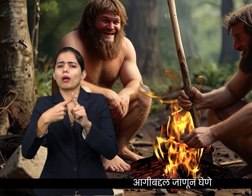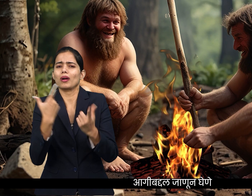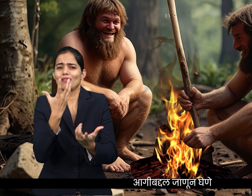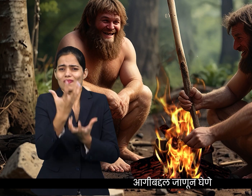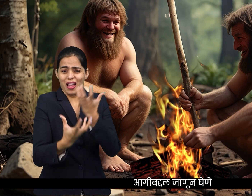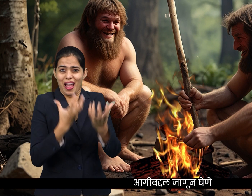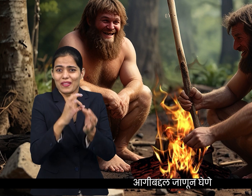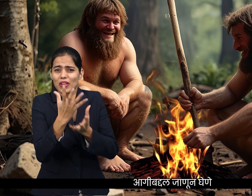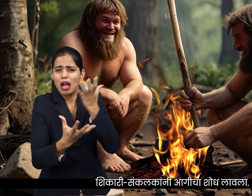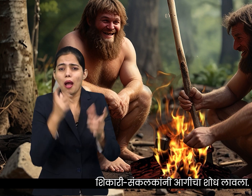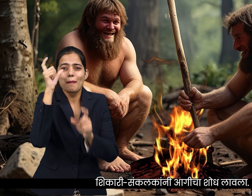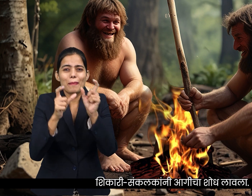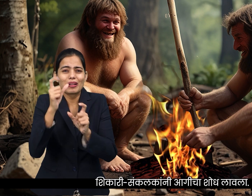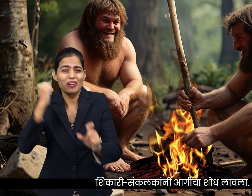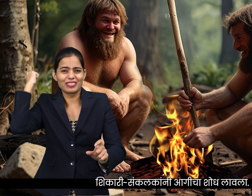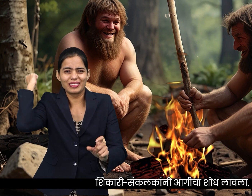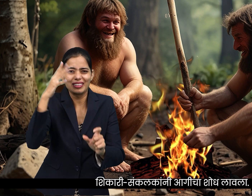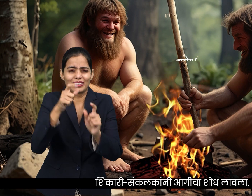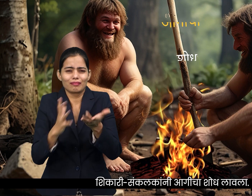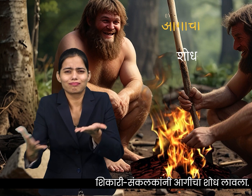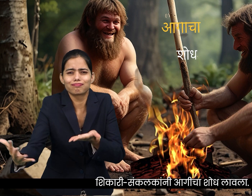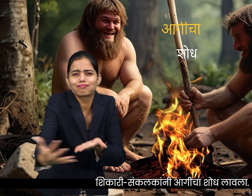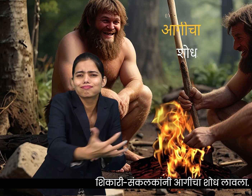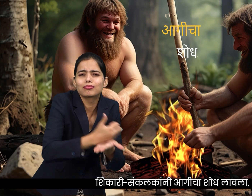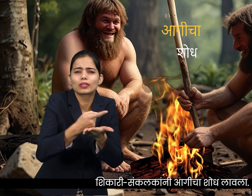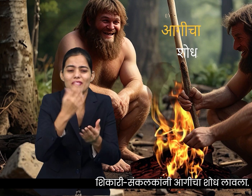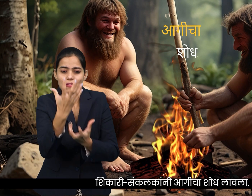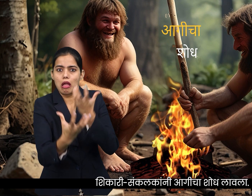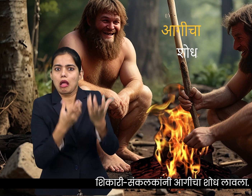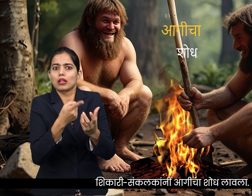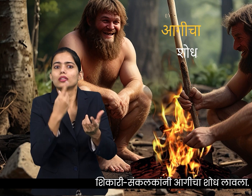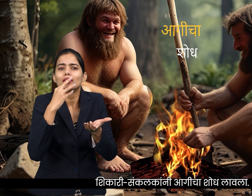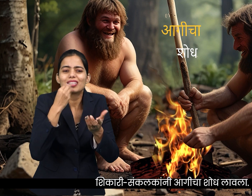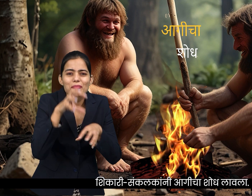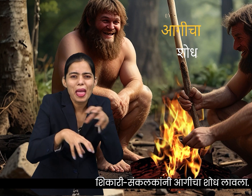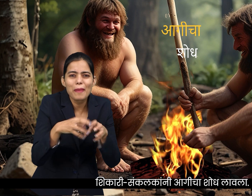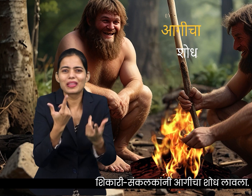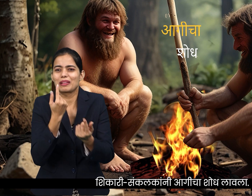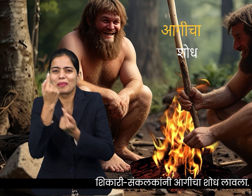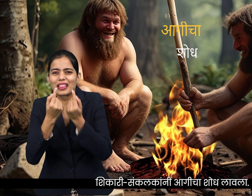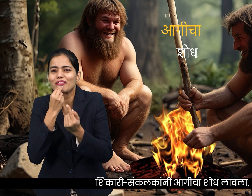आगीपासून जाणून घेणे. शिकारी संकलकांनी आगीचा शोध लावला.